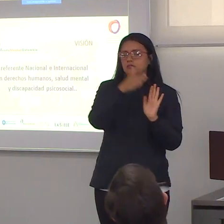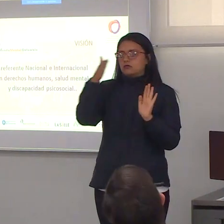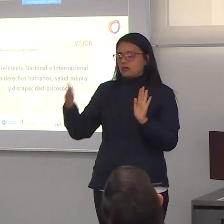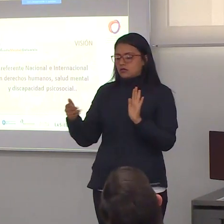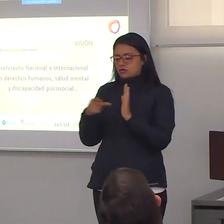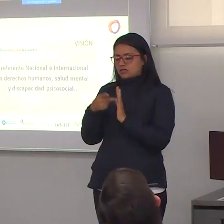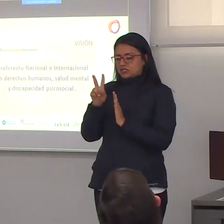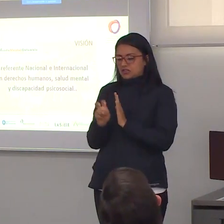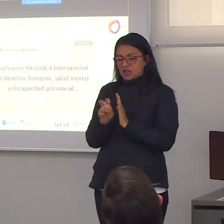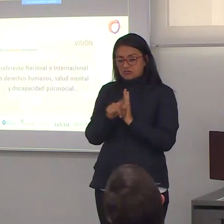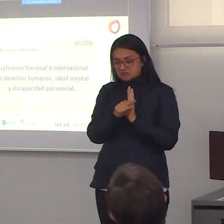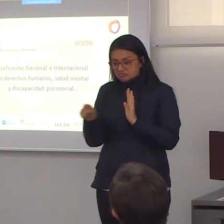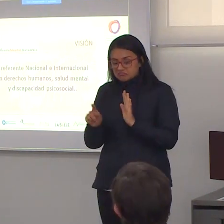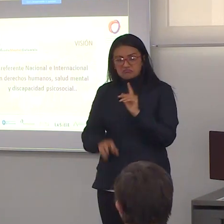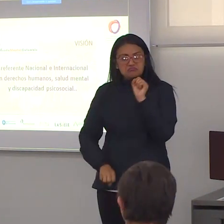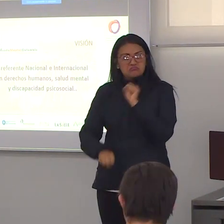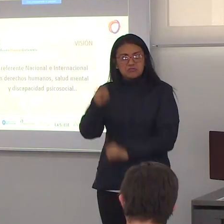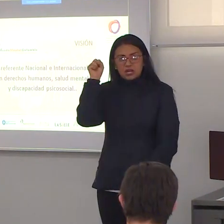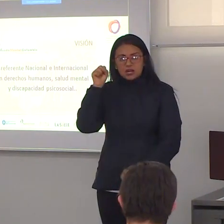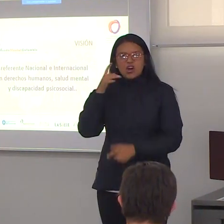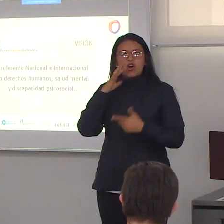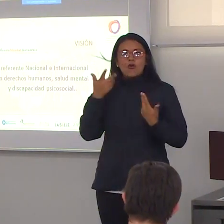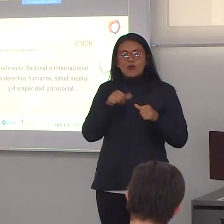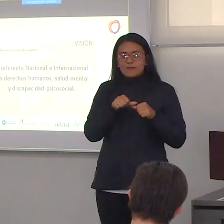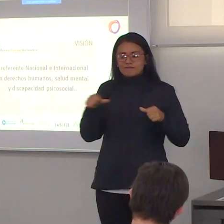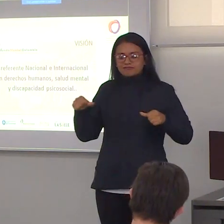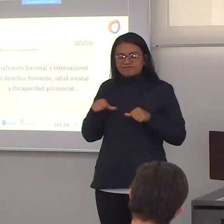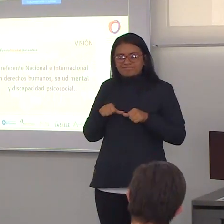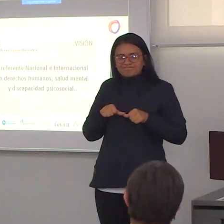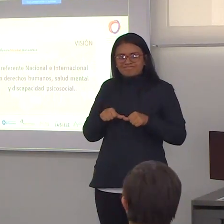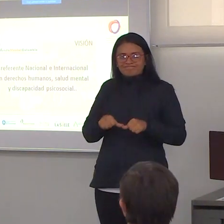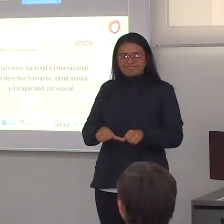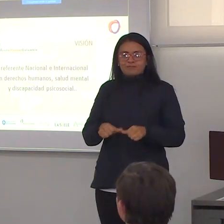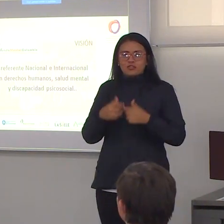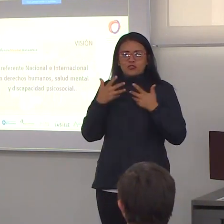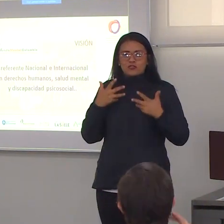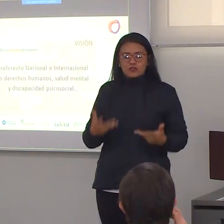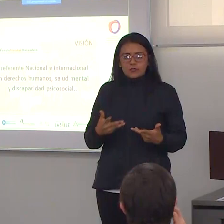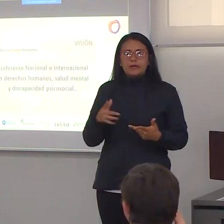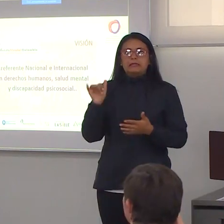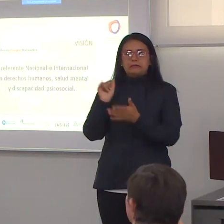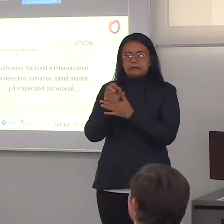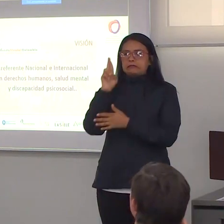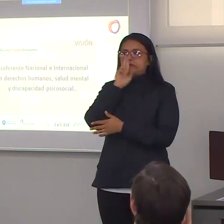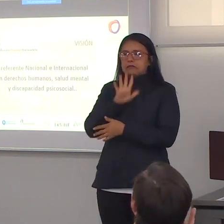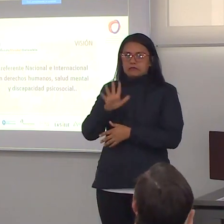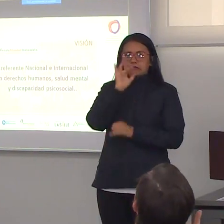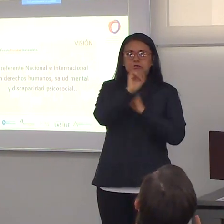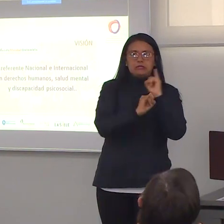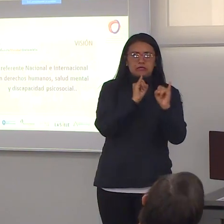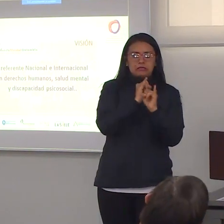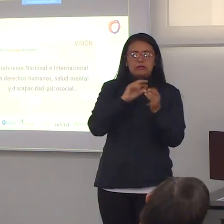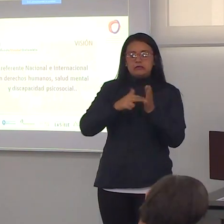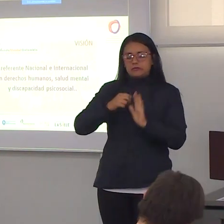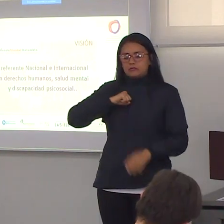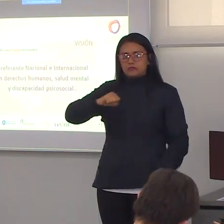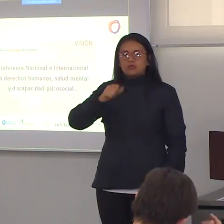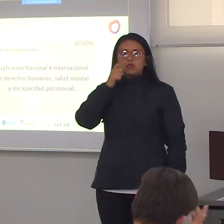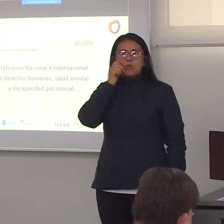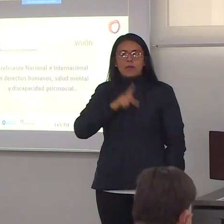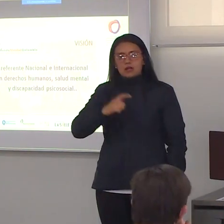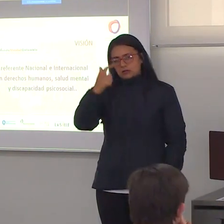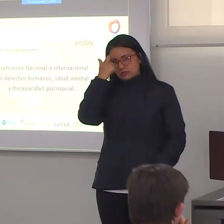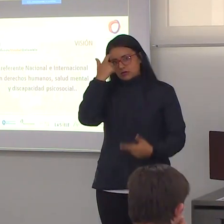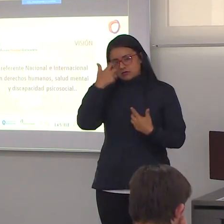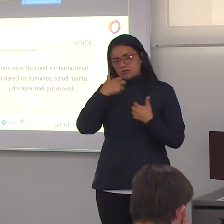2017 ya la logramos ahora es cómo la mantenemos realmente y ese es un referente nacional e internacional en el tema de derechos humanos salud mental